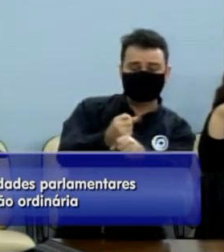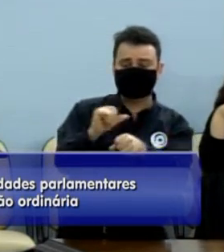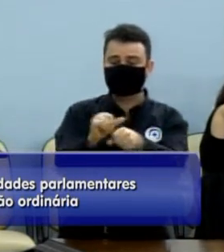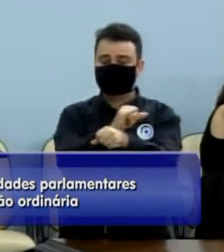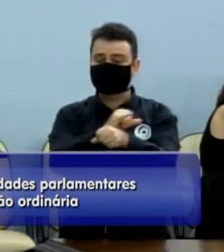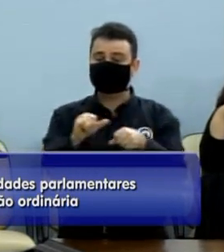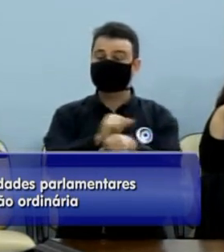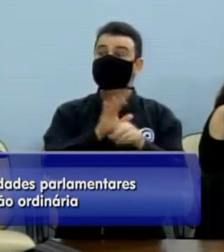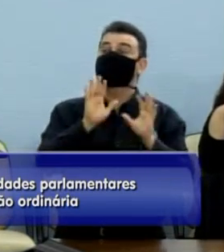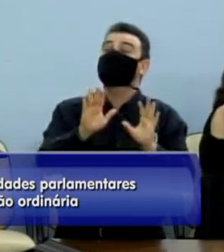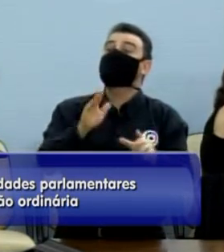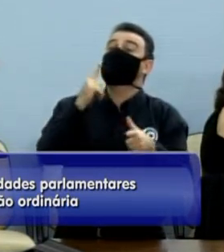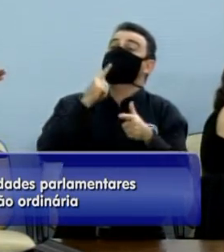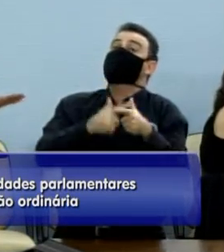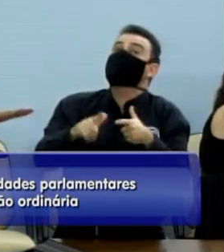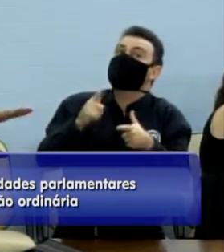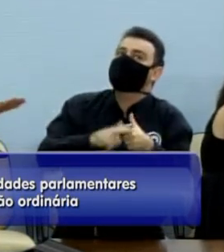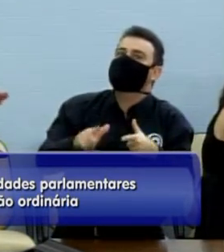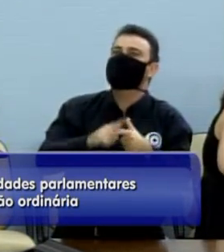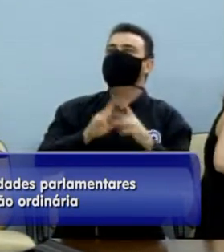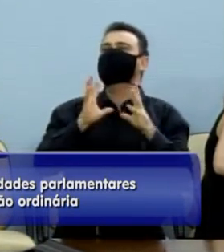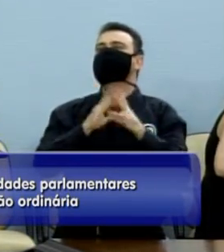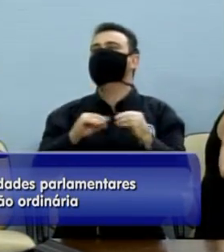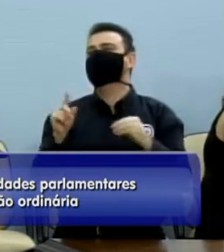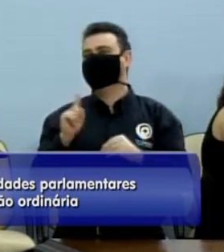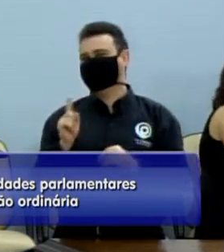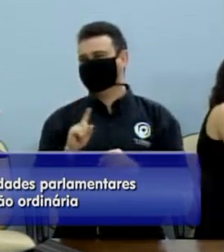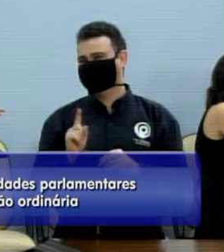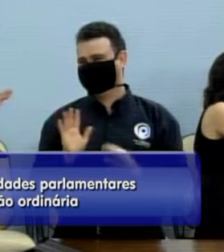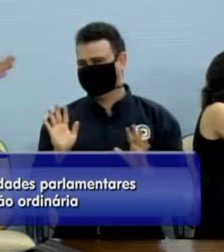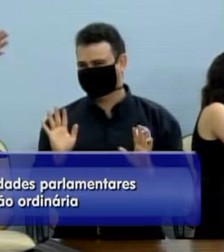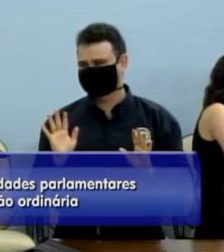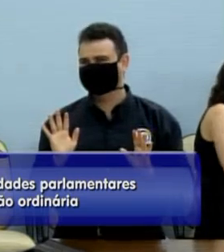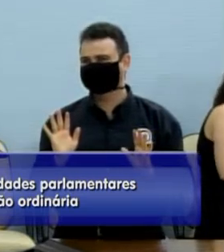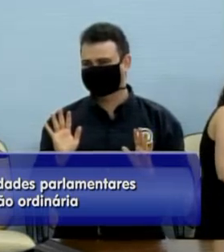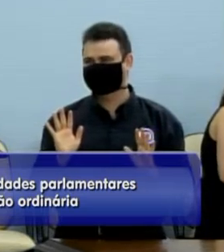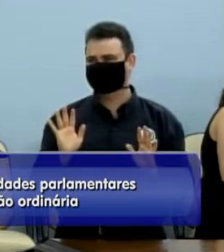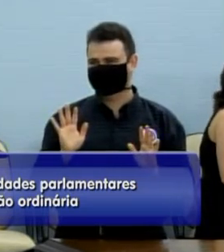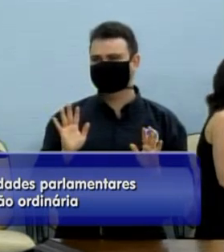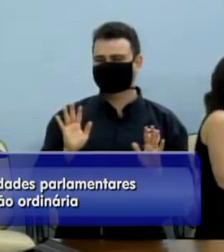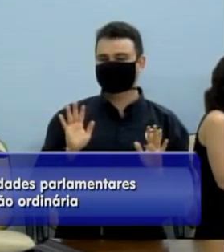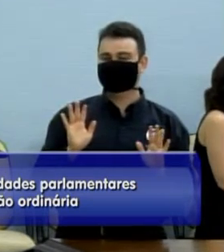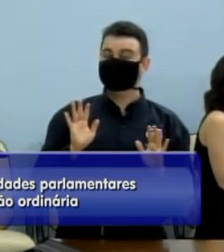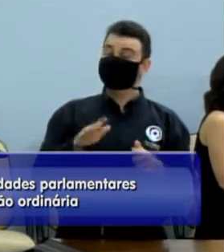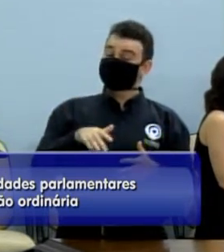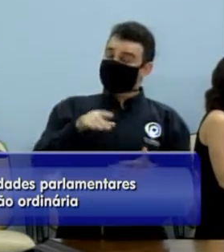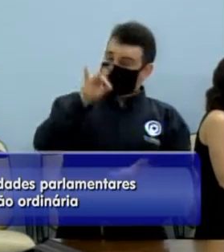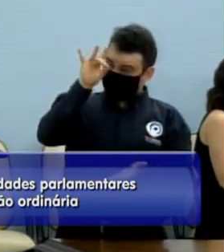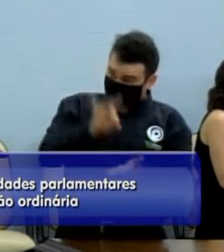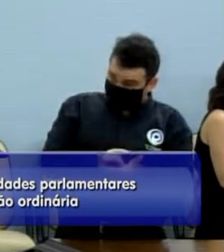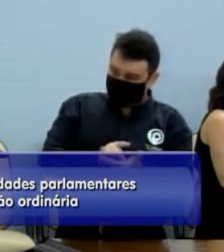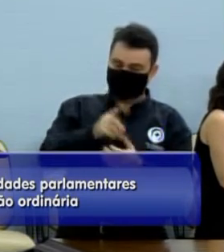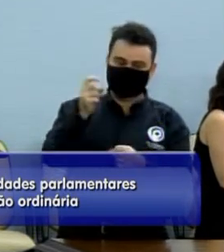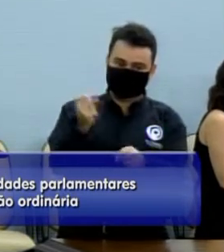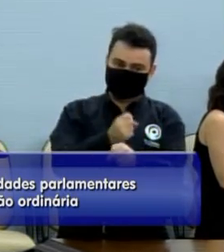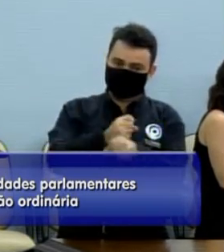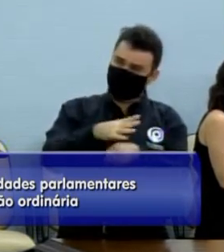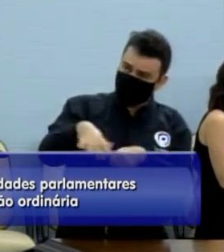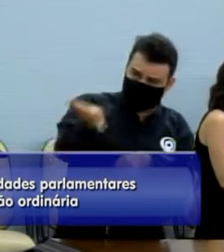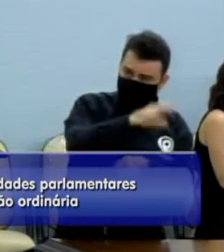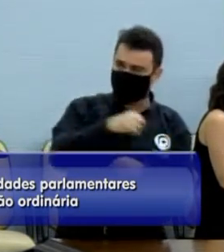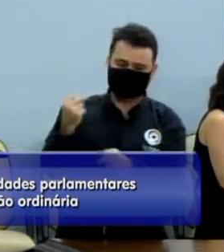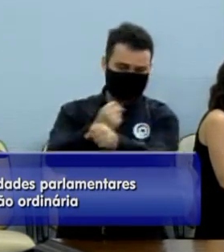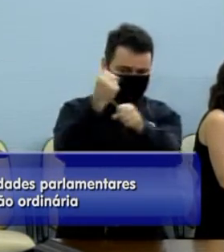tão importante, pelo menos naquele exato momento, como uma obra definitiva, porque os